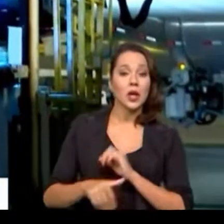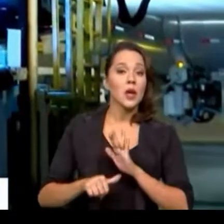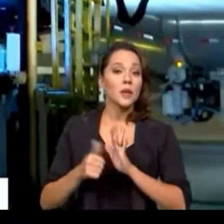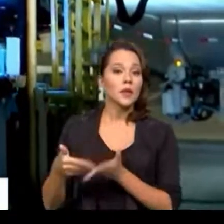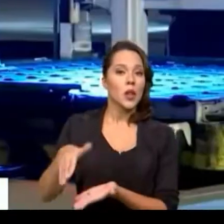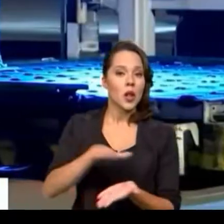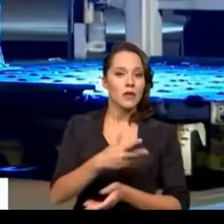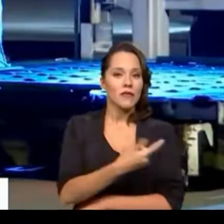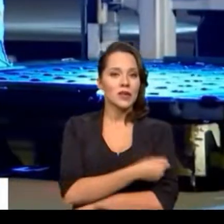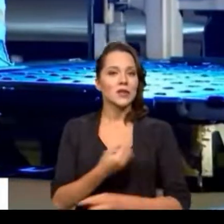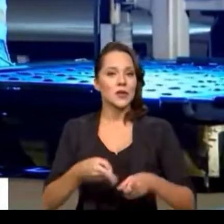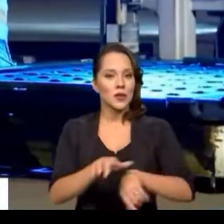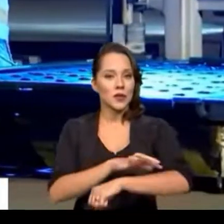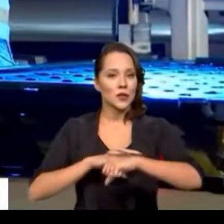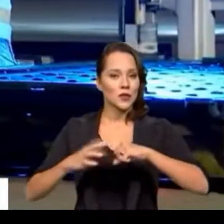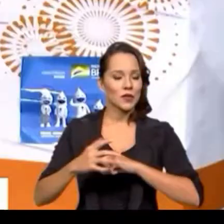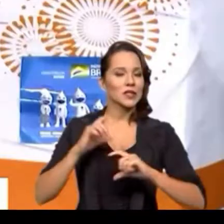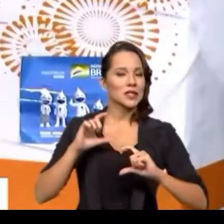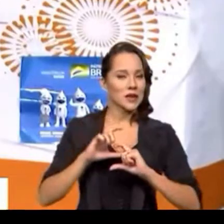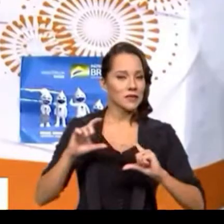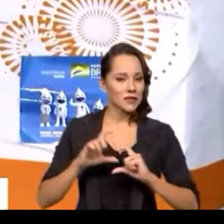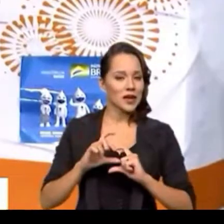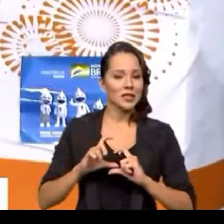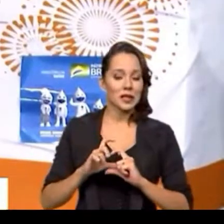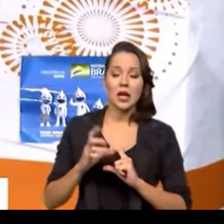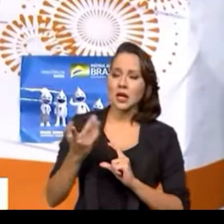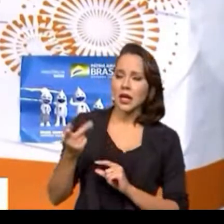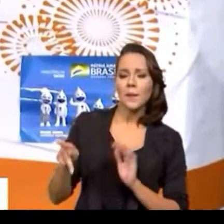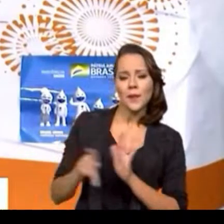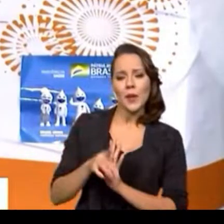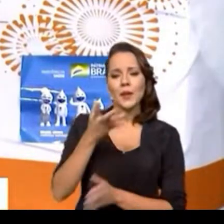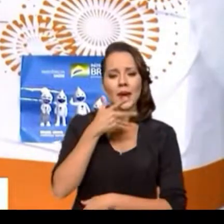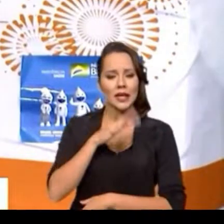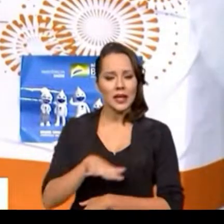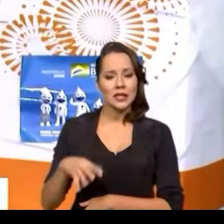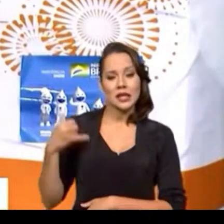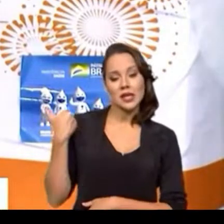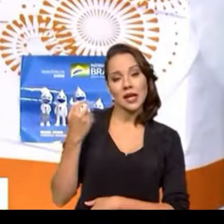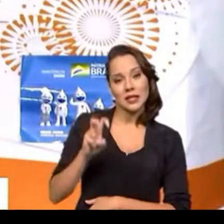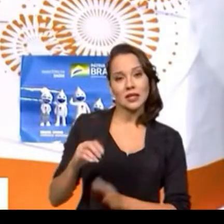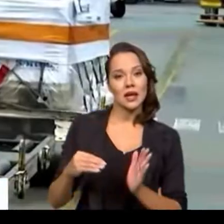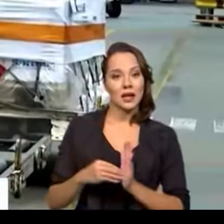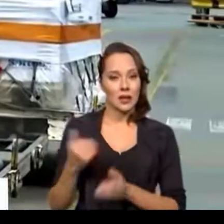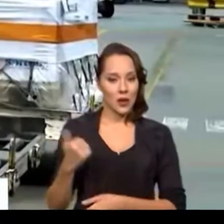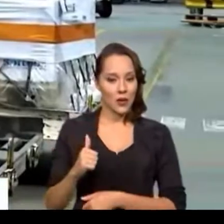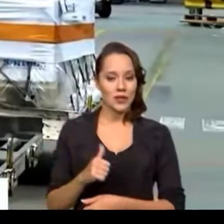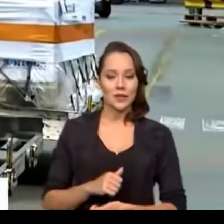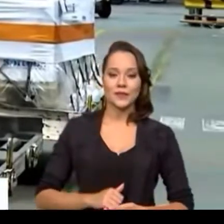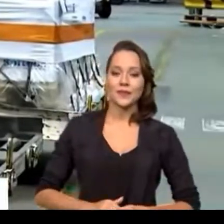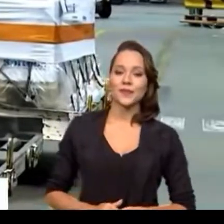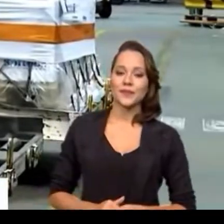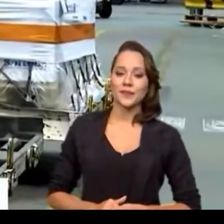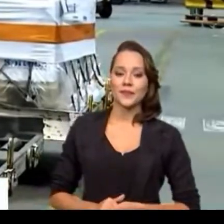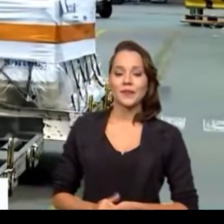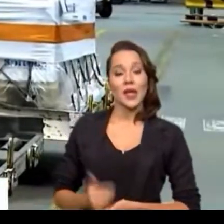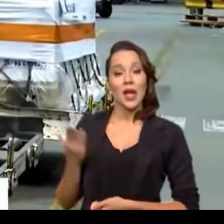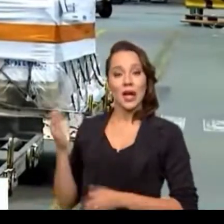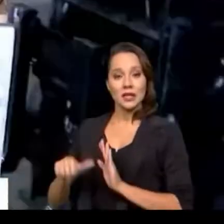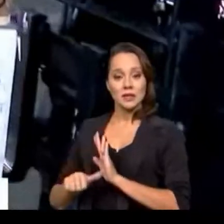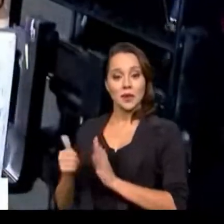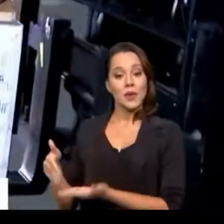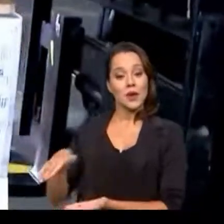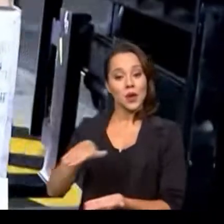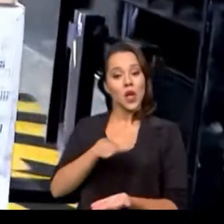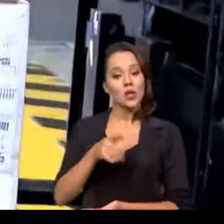vacinas contra a corrente 19 da fazer destinada às crianças de 5 a 11 e esse primeiro